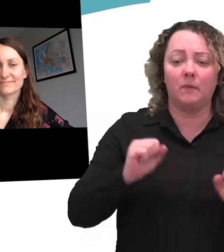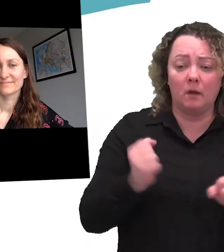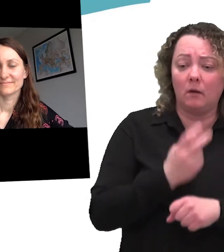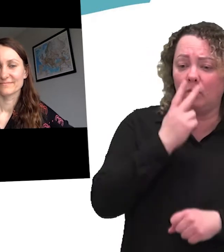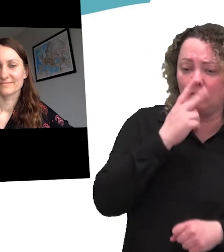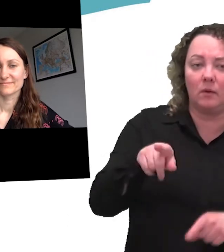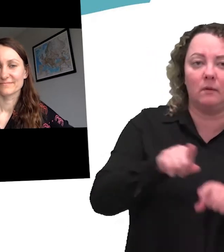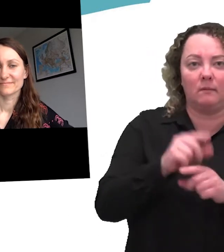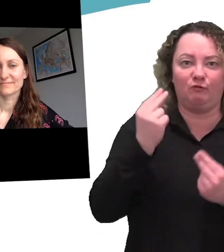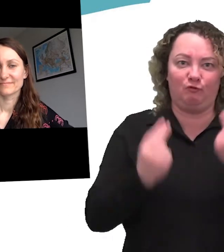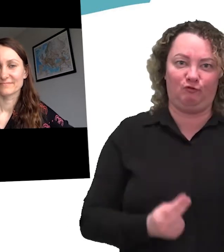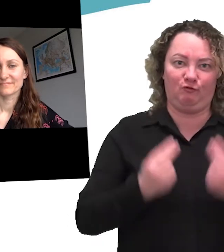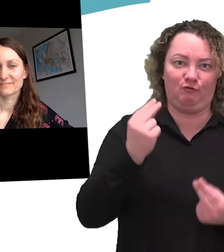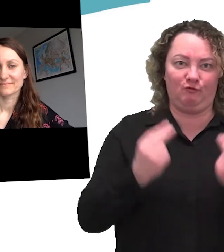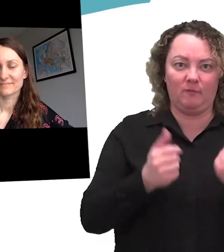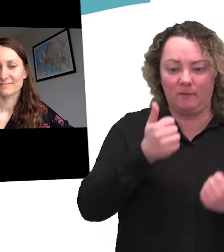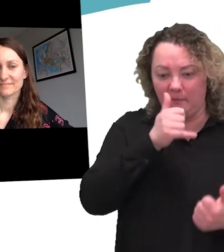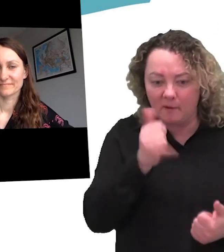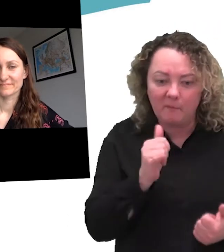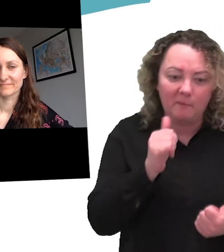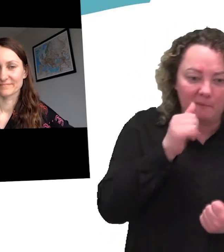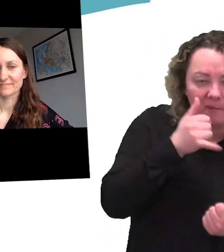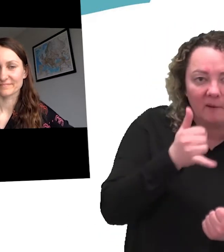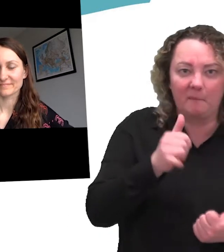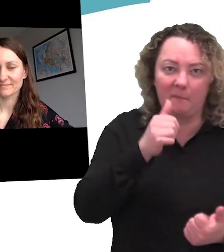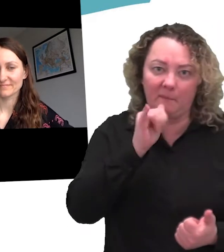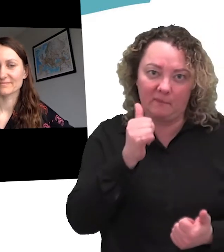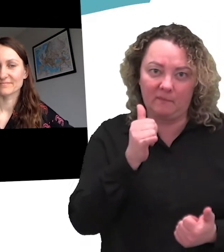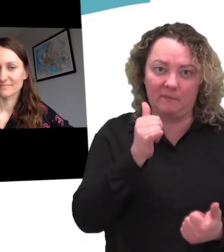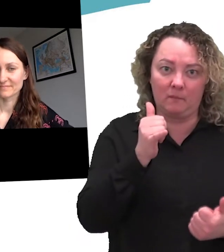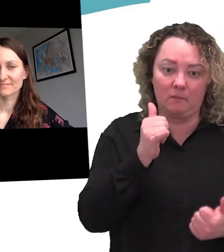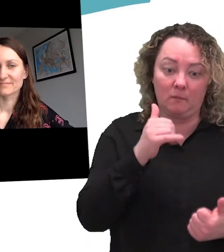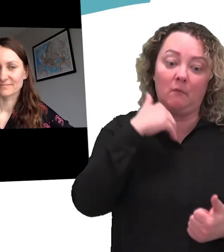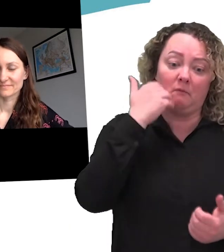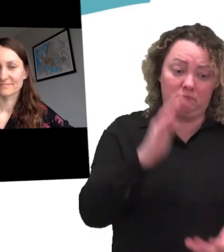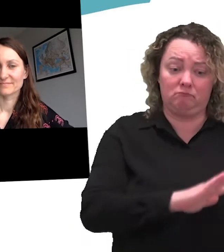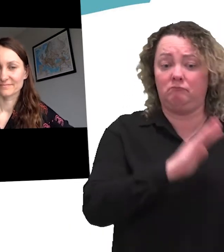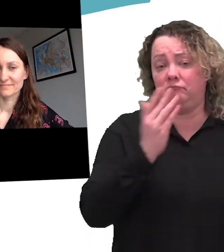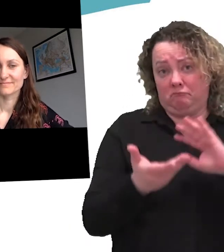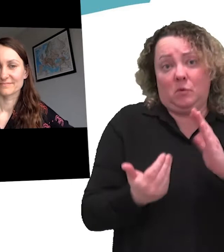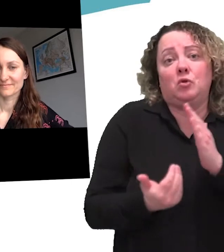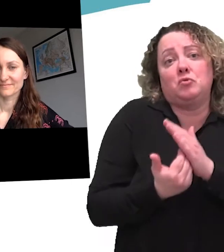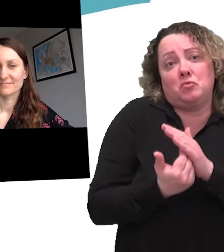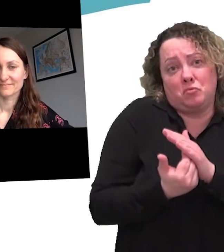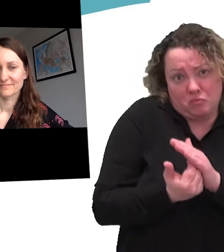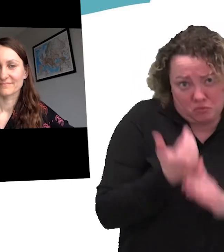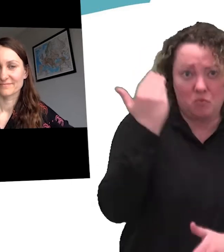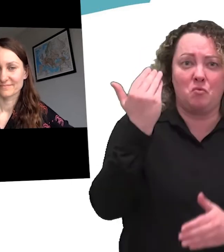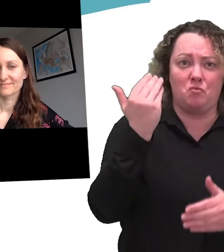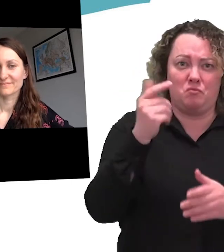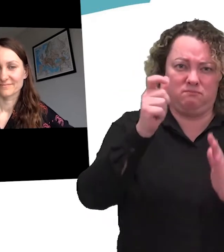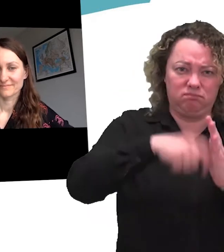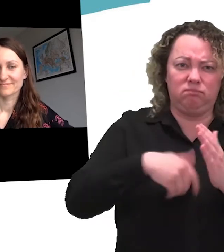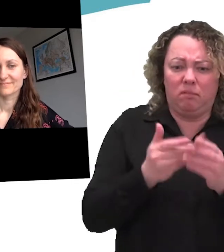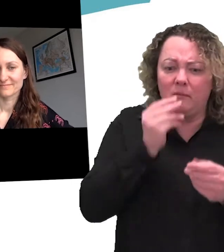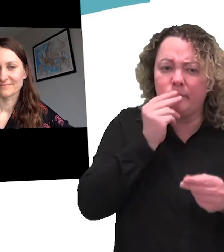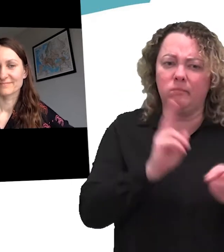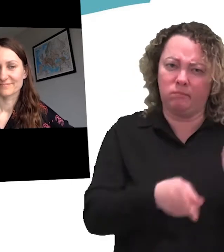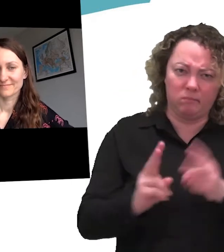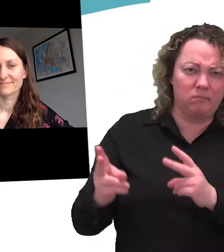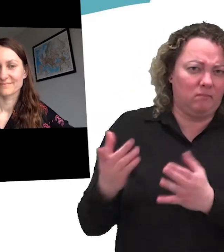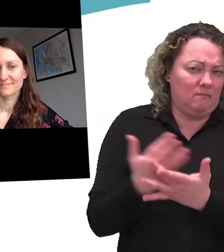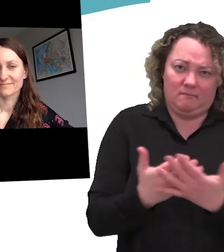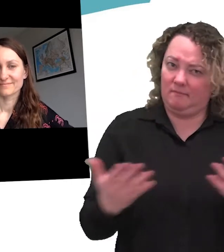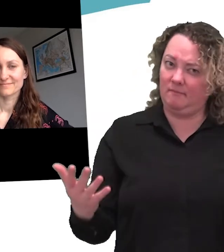tada turėsim 26 naujus patiekalus. Ir jeigu jūs susirašytumėt dabar, kiek jūs iš vis tų patiekalų gaminat